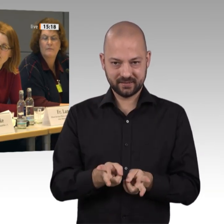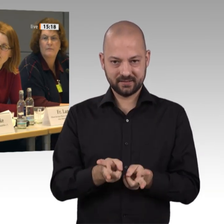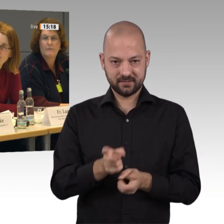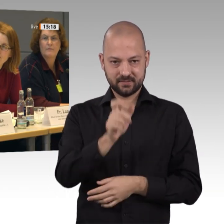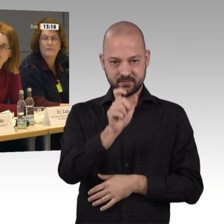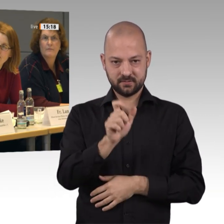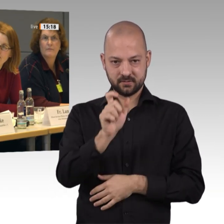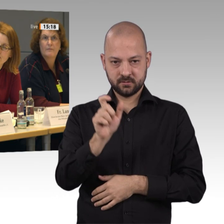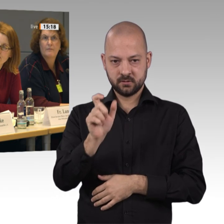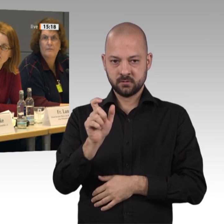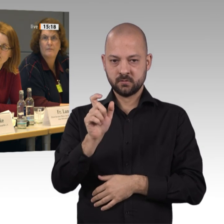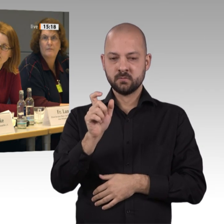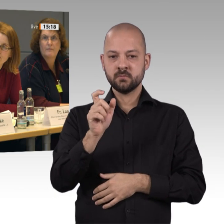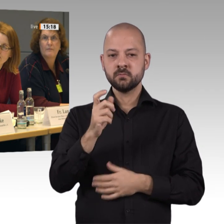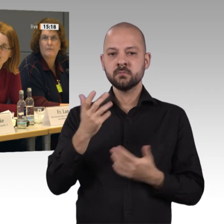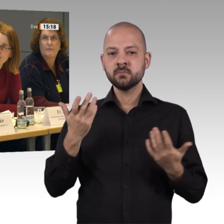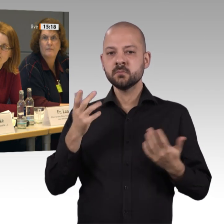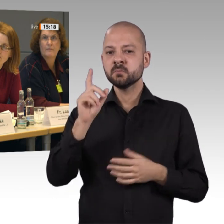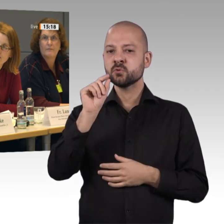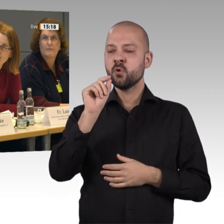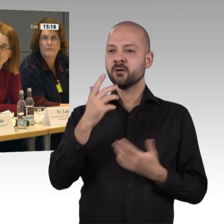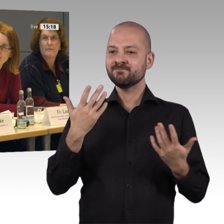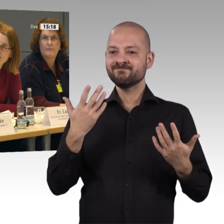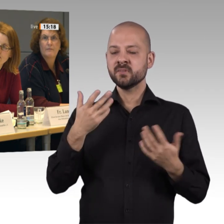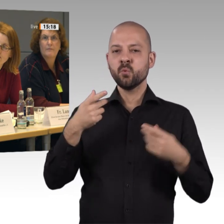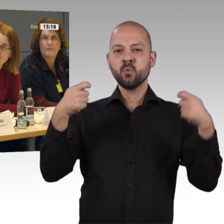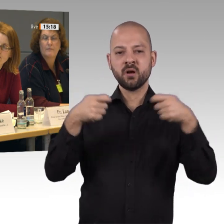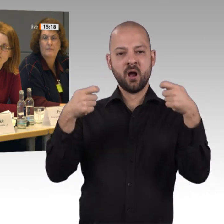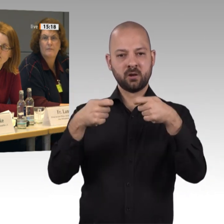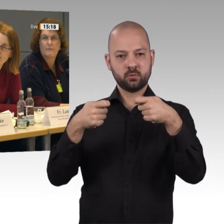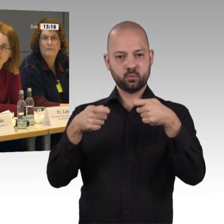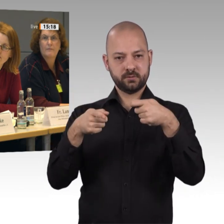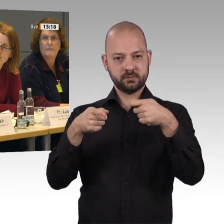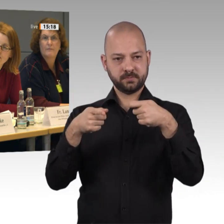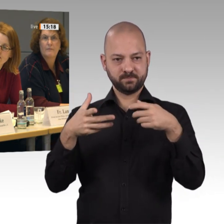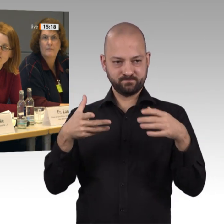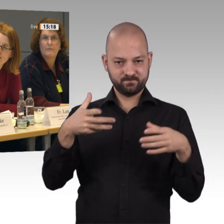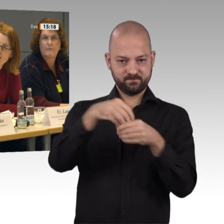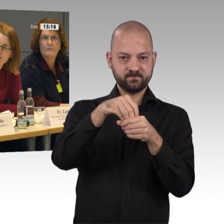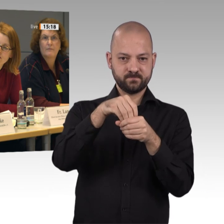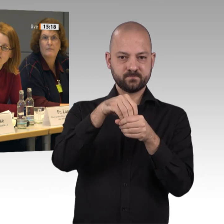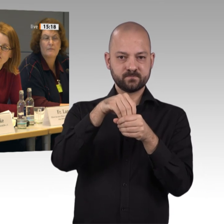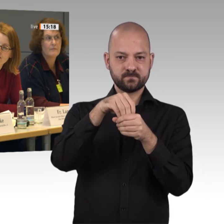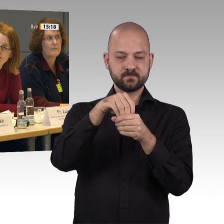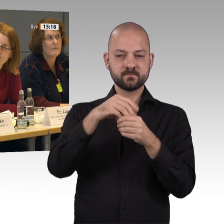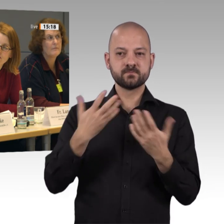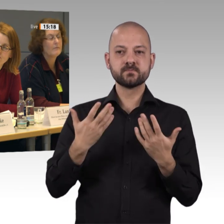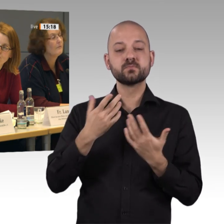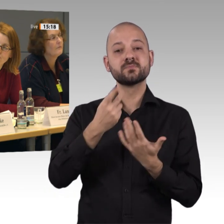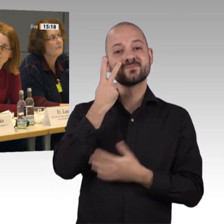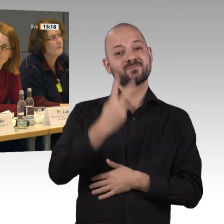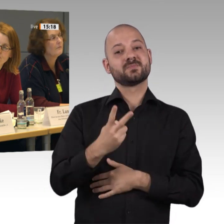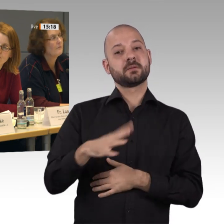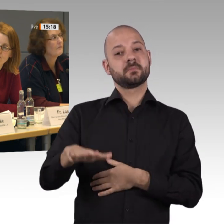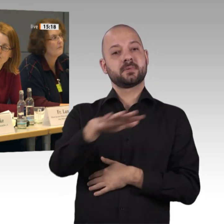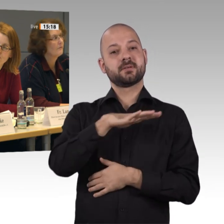ohnehin momentan schon sehr begrenzt auf einen geringen Anteil. Und diese Unterhaltsheranziehung ist, so